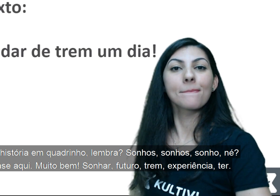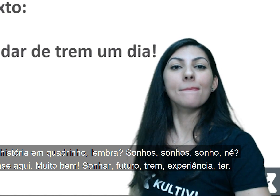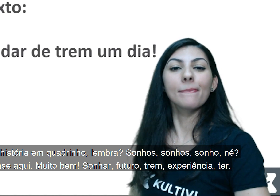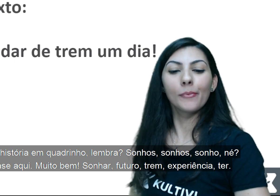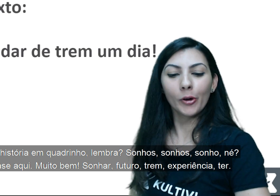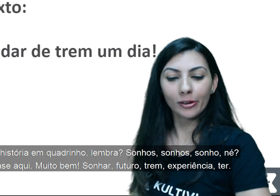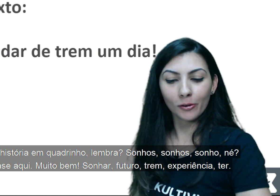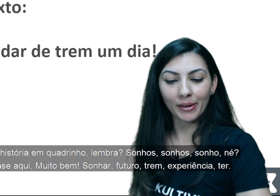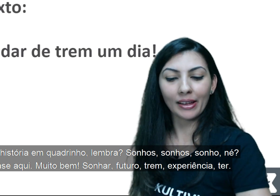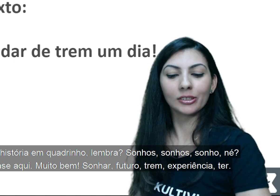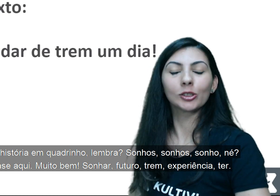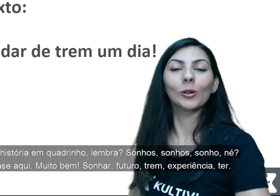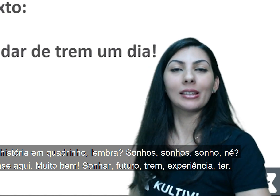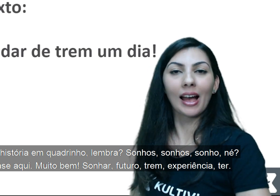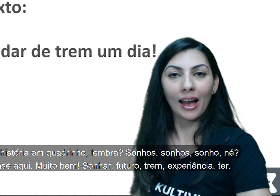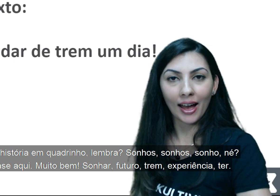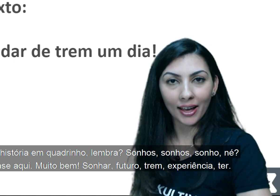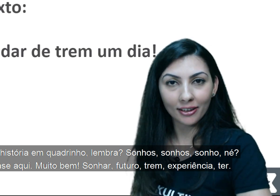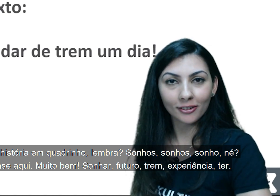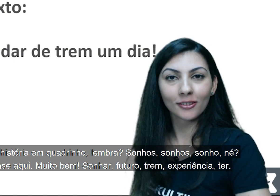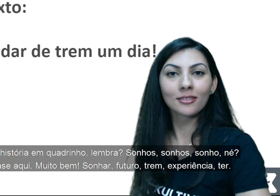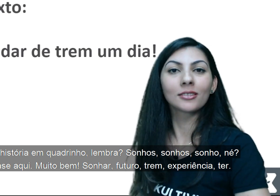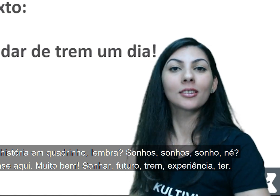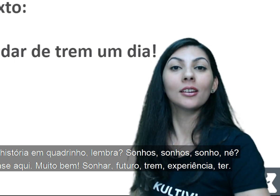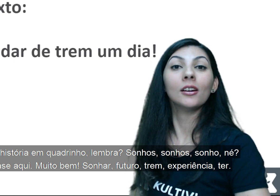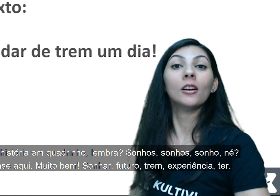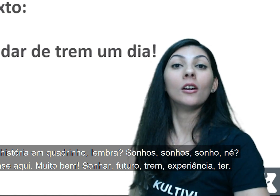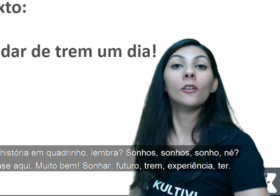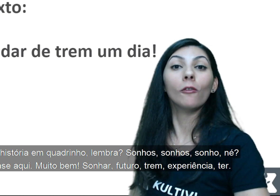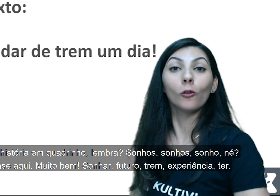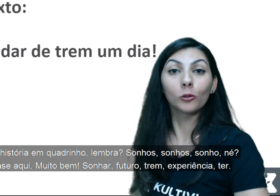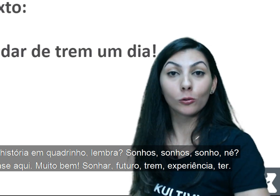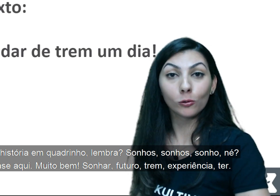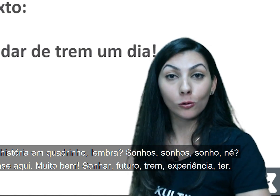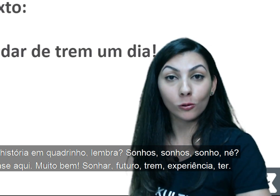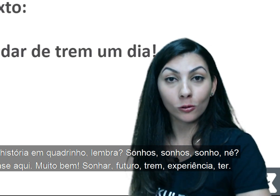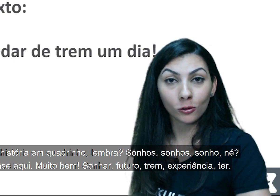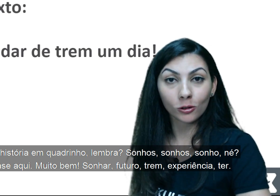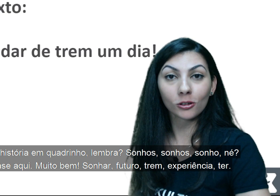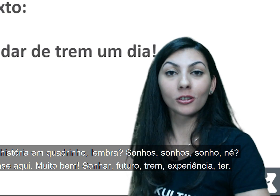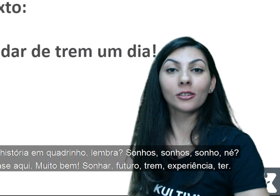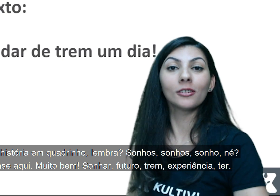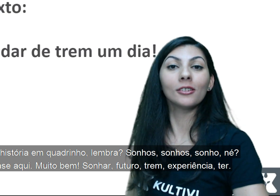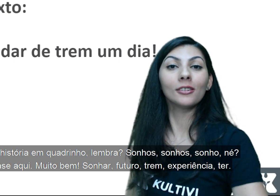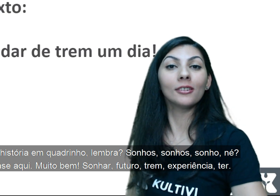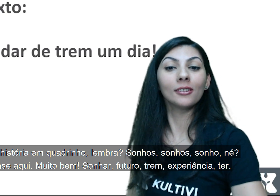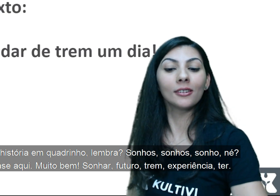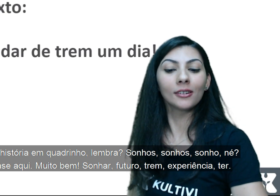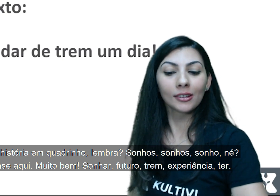Muito bem Sonhar Futuro